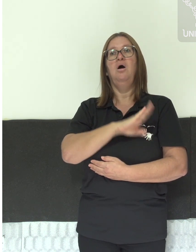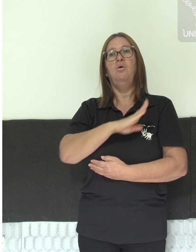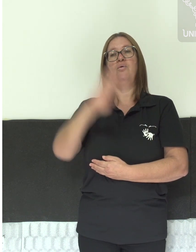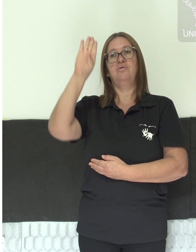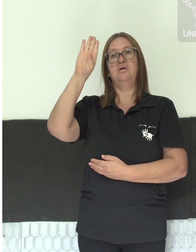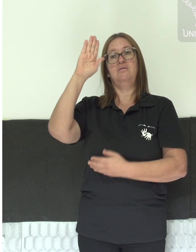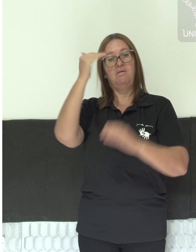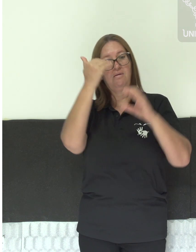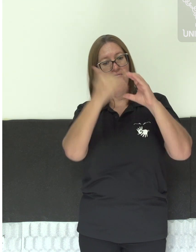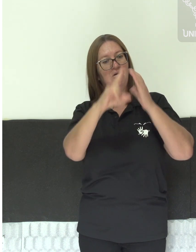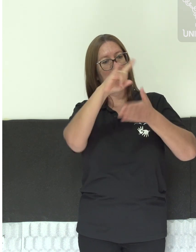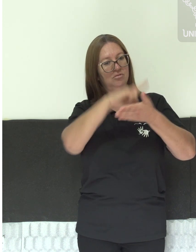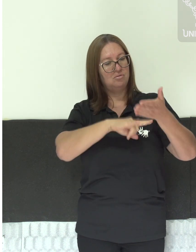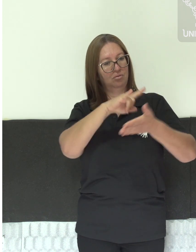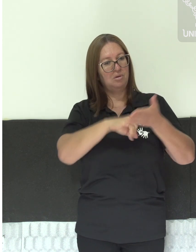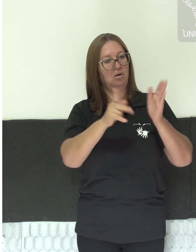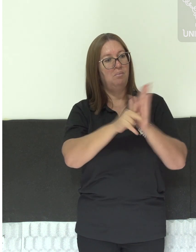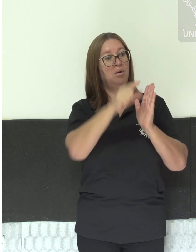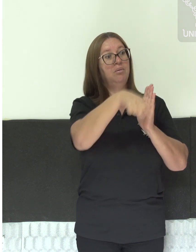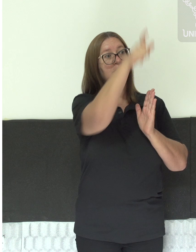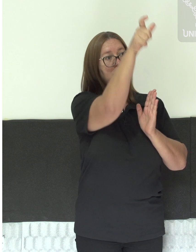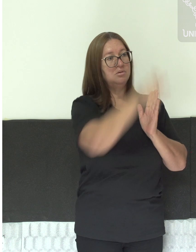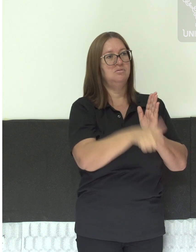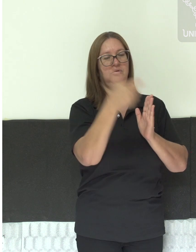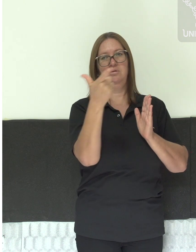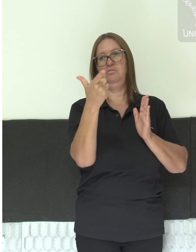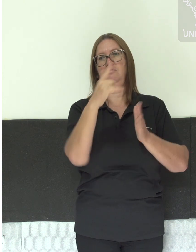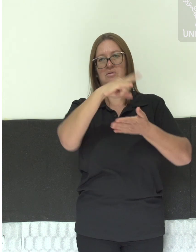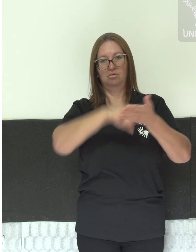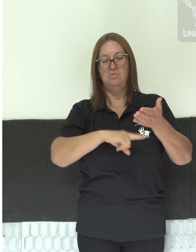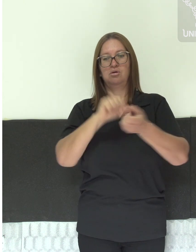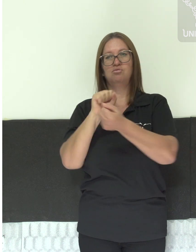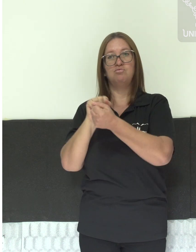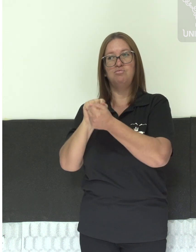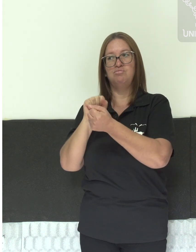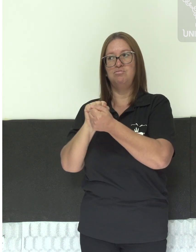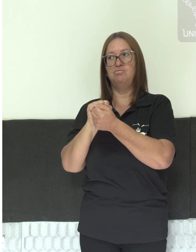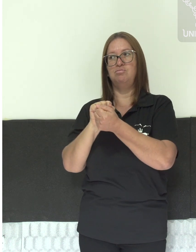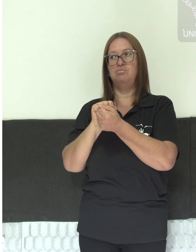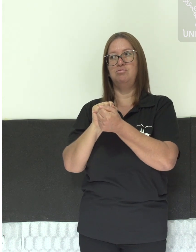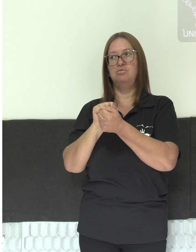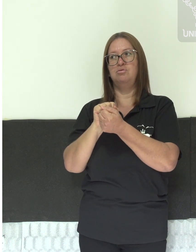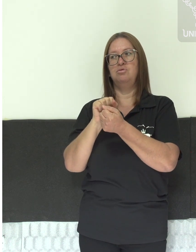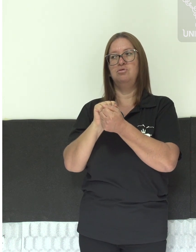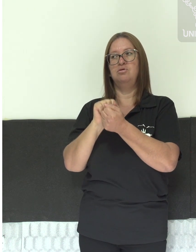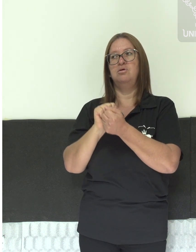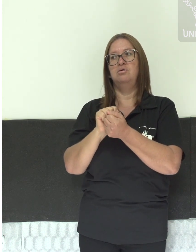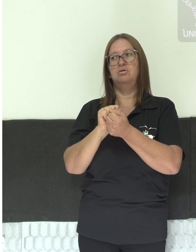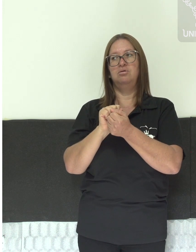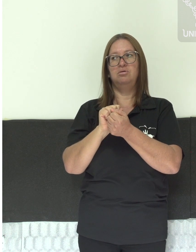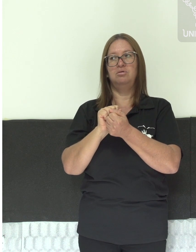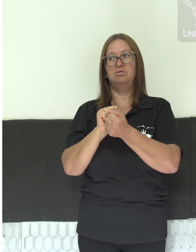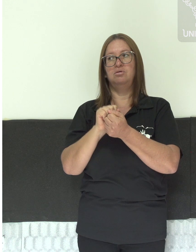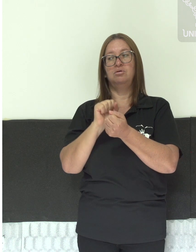enviar os documentos pessoais deste integrante acompanhados das